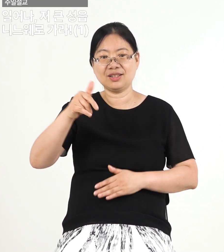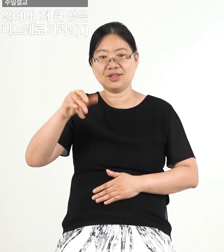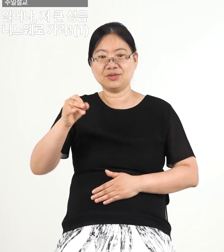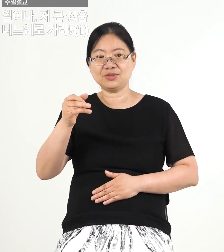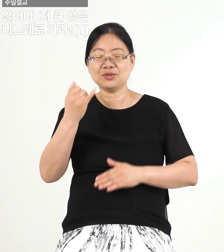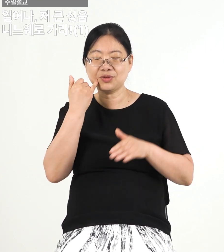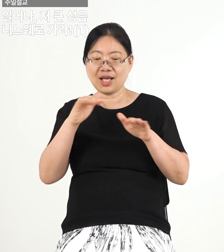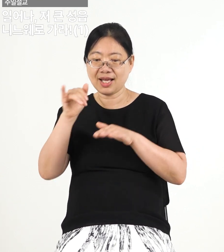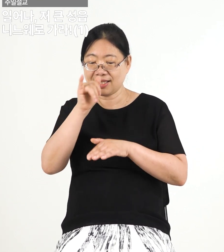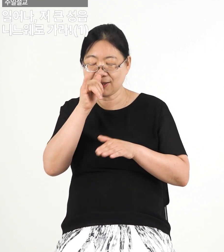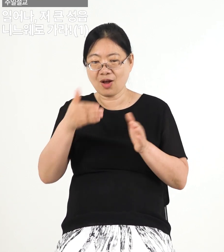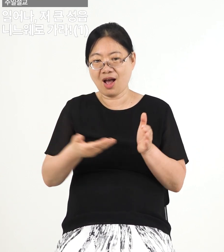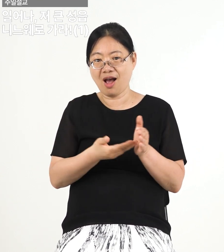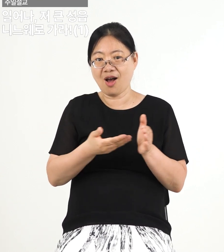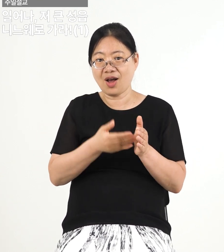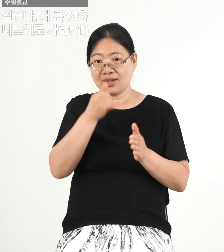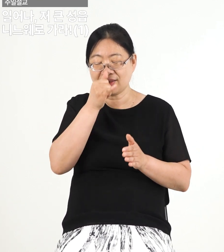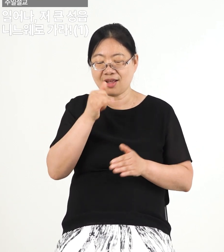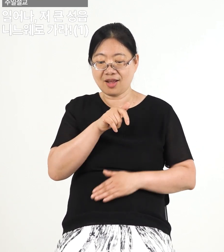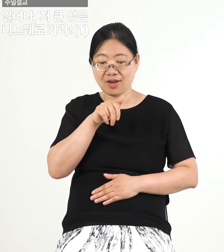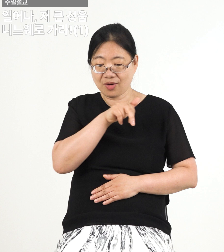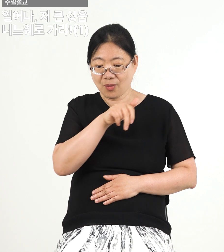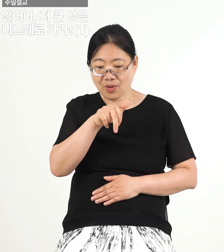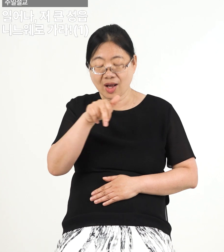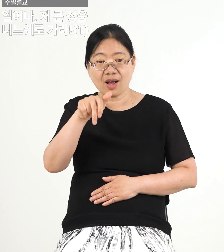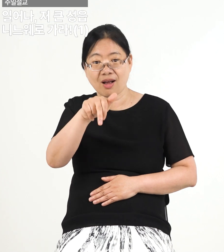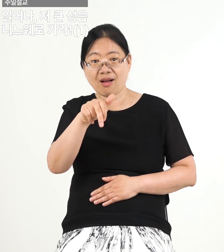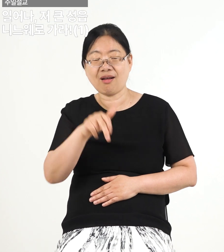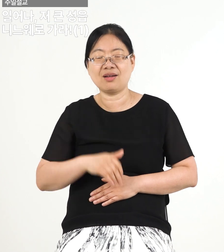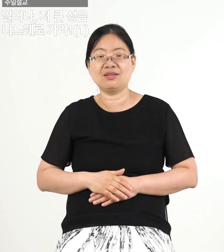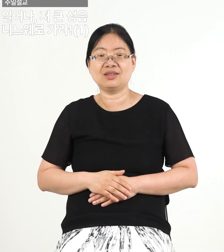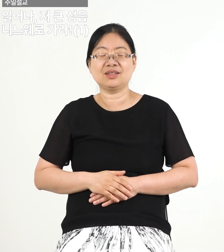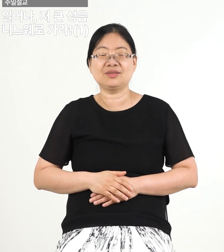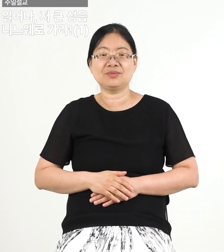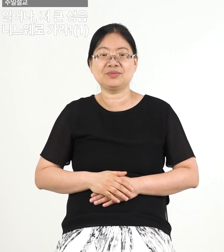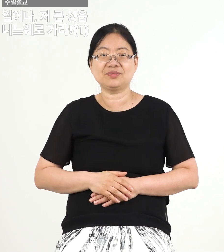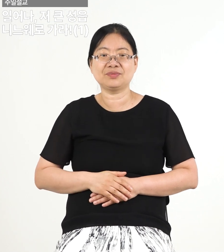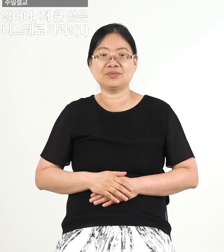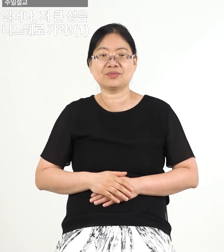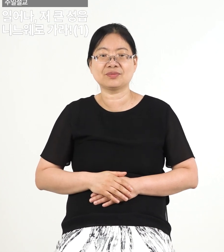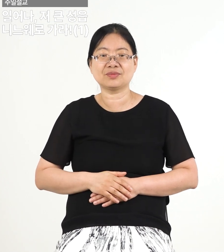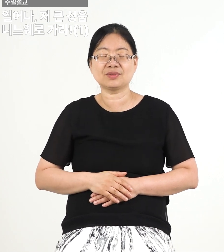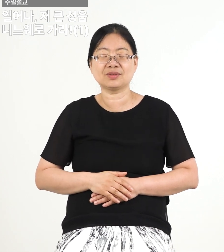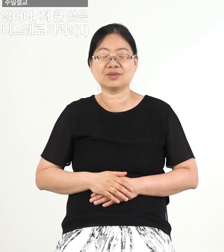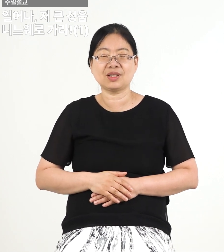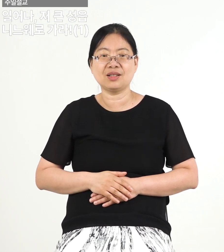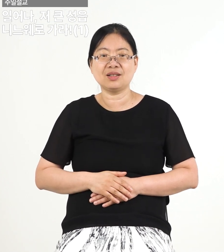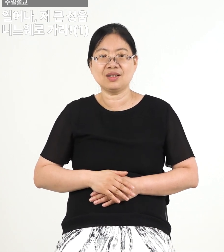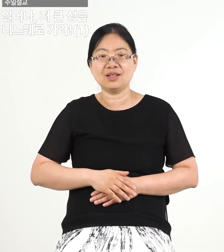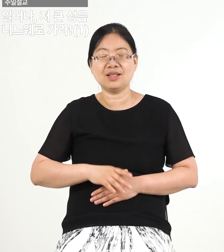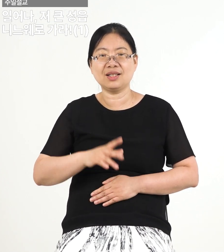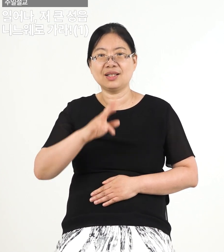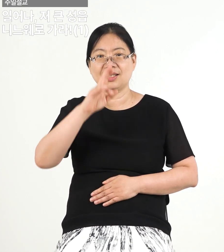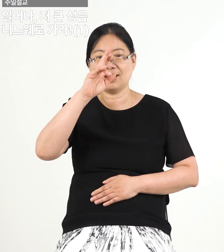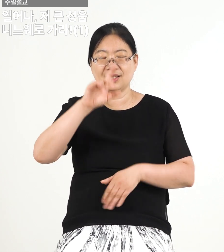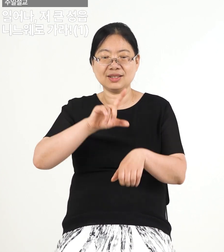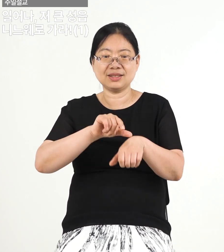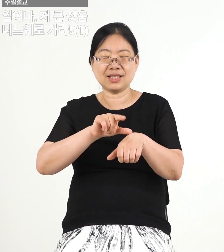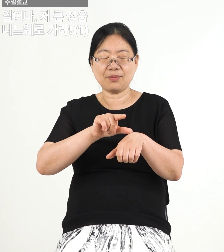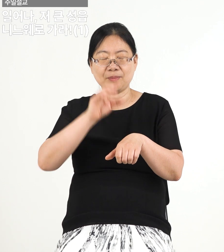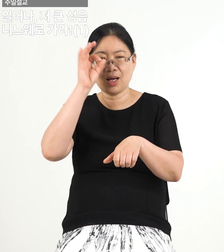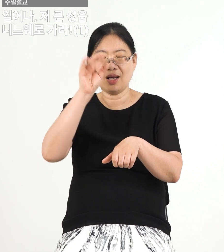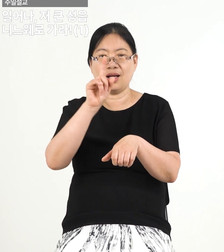걸려있는 항구인데 절로 내려가서 그는 한시 방향으로 가야 돼요. 지금